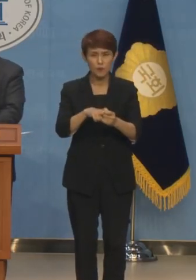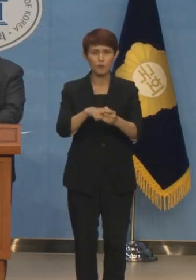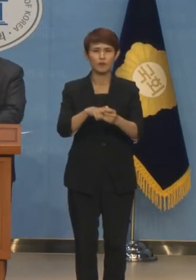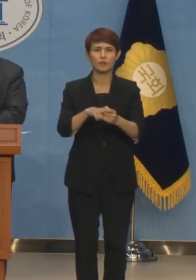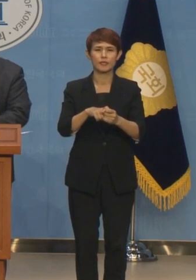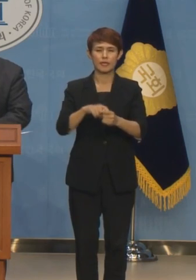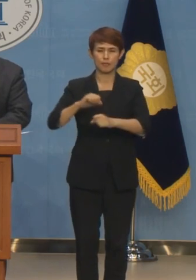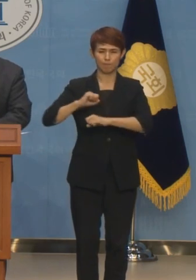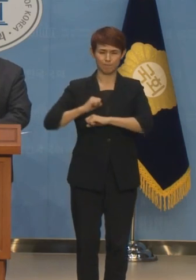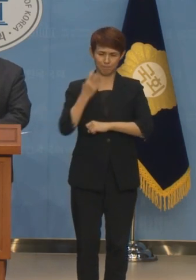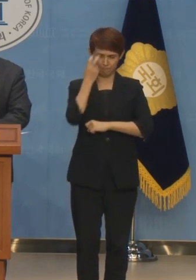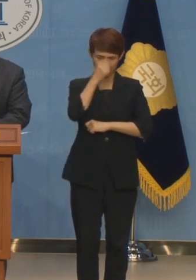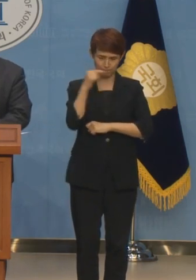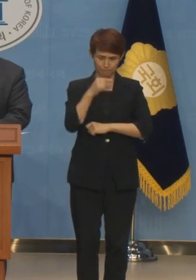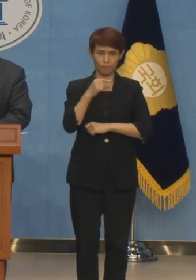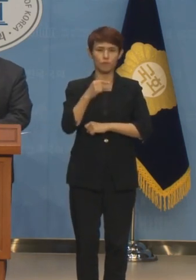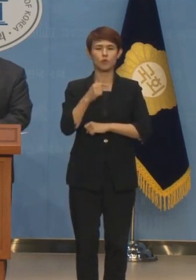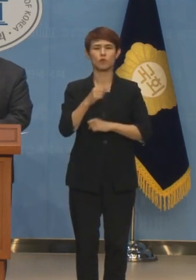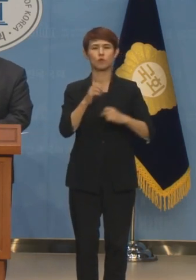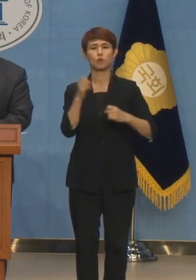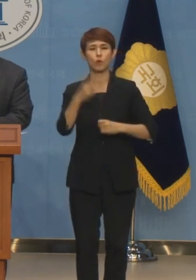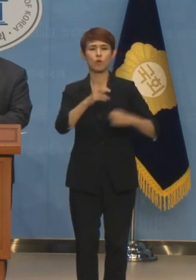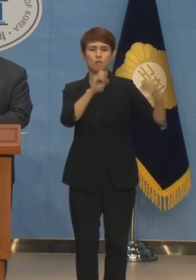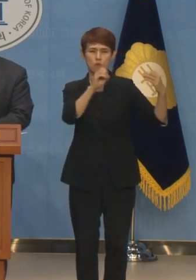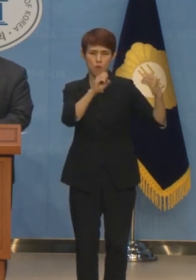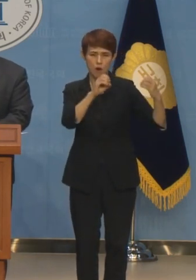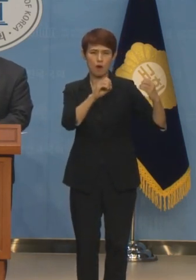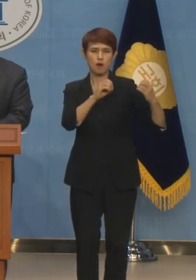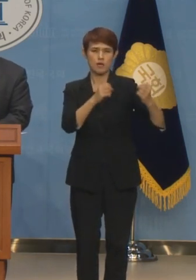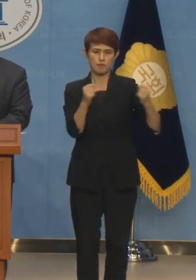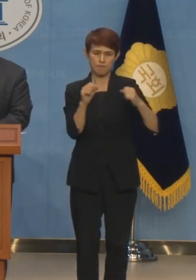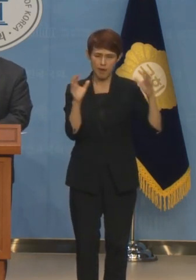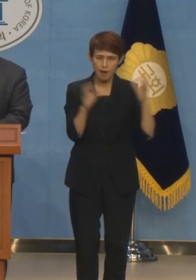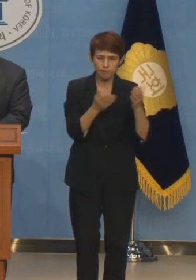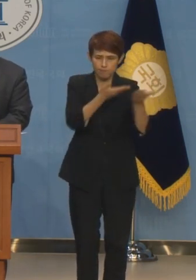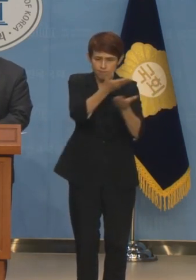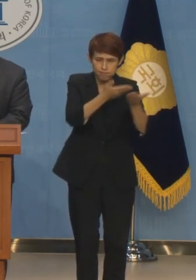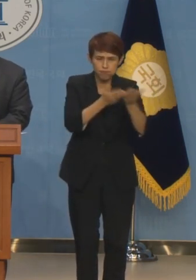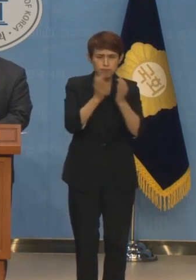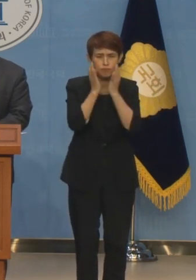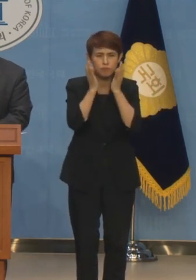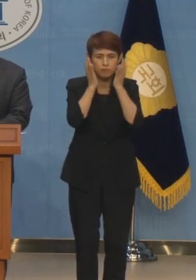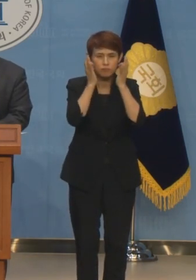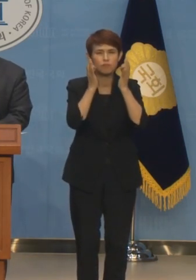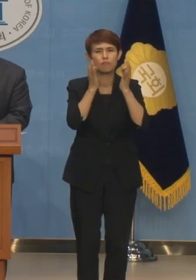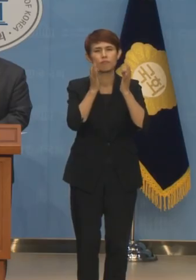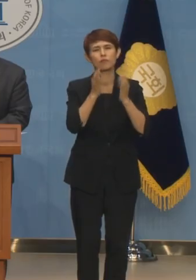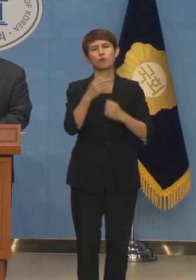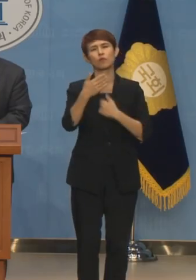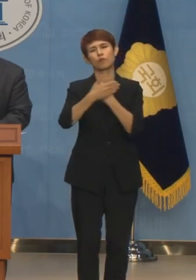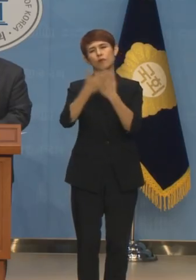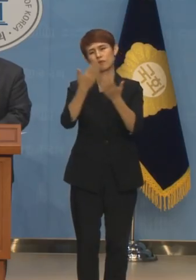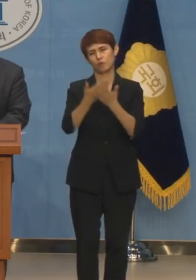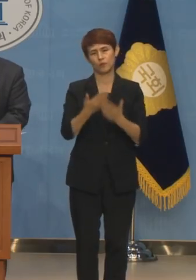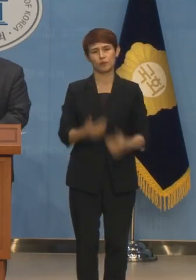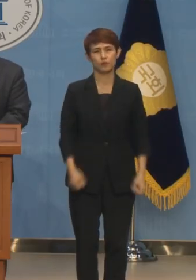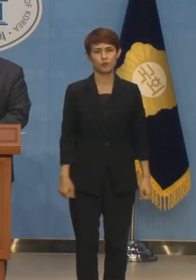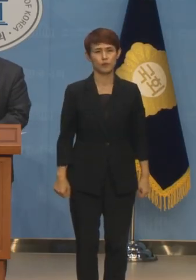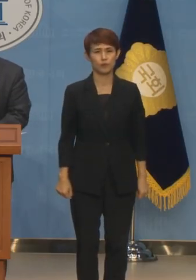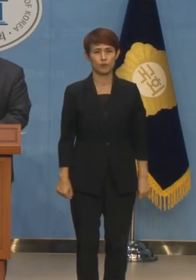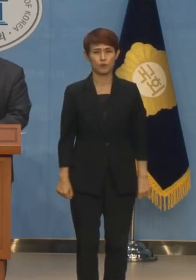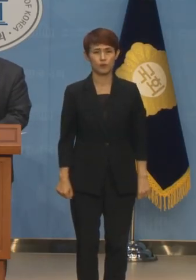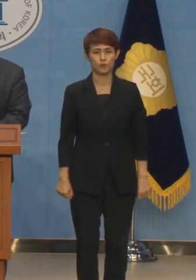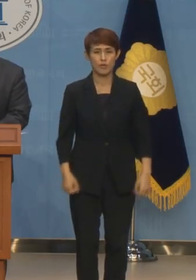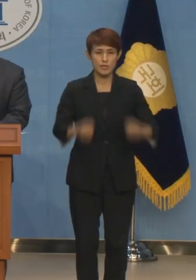안보를 철저히 하면서 대화와 협력의 길을 모색하는 등 모든 방법을 동원해 적극 대처해 주십시오.